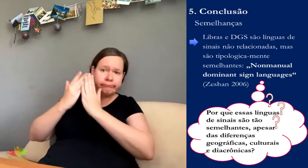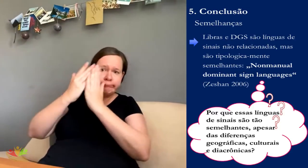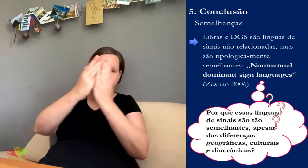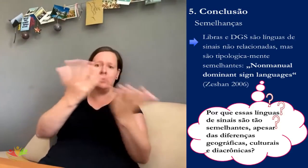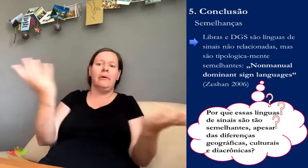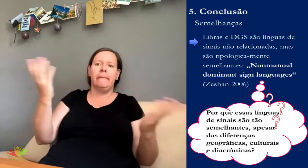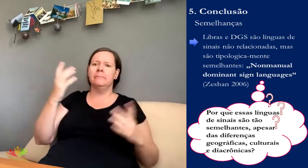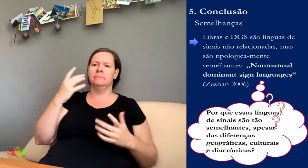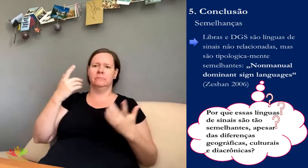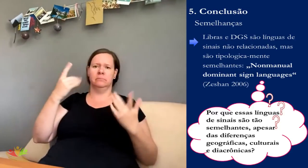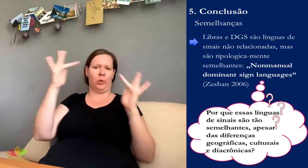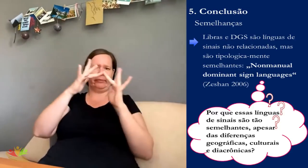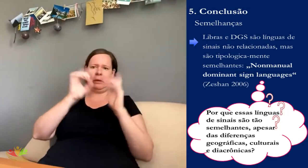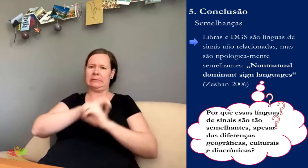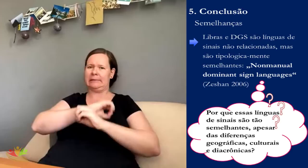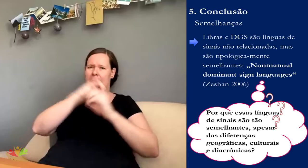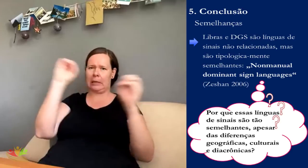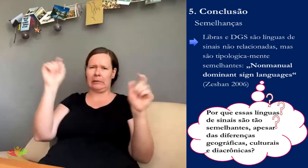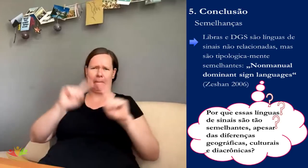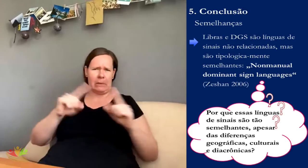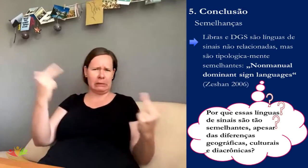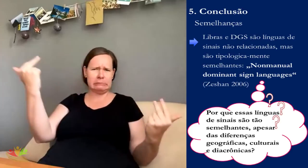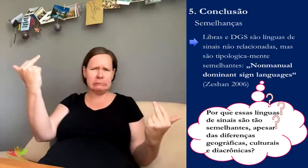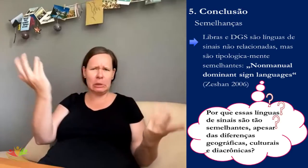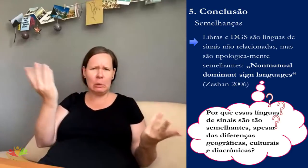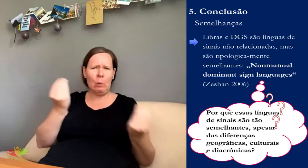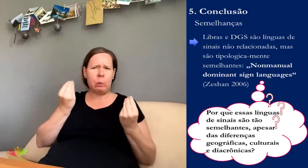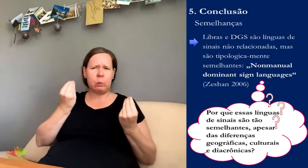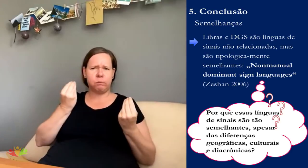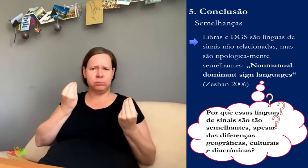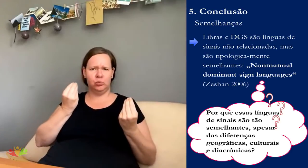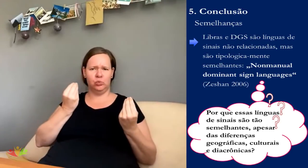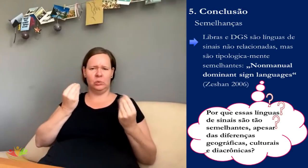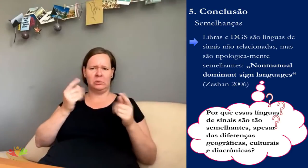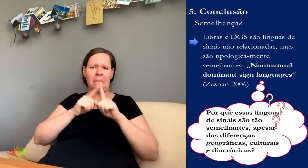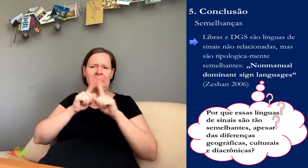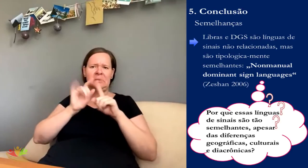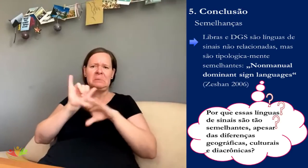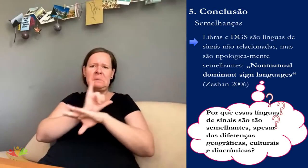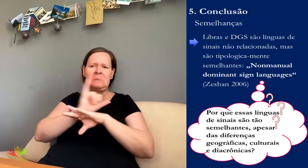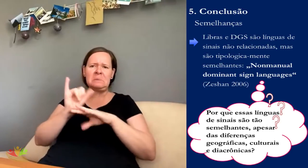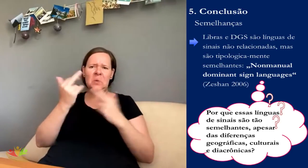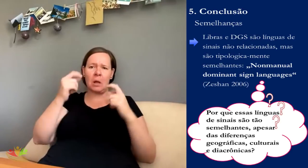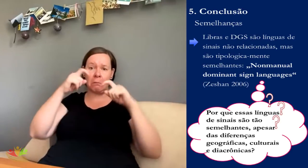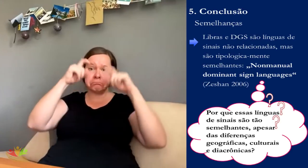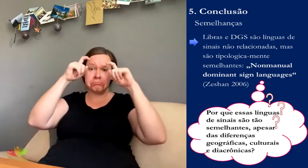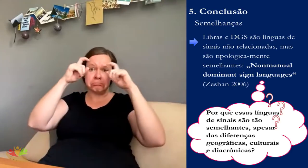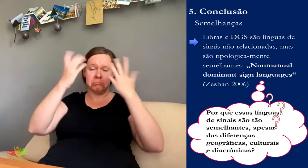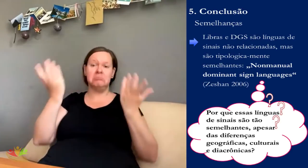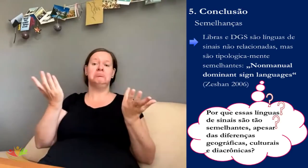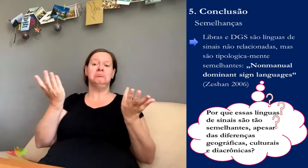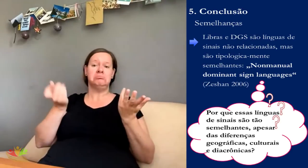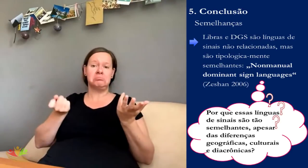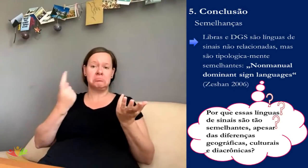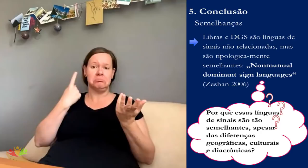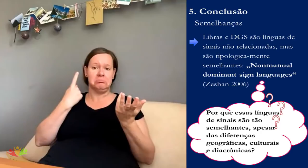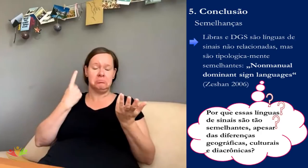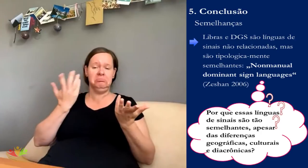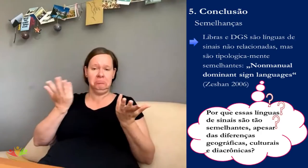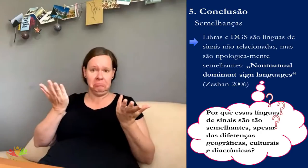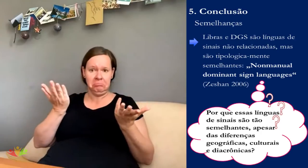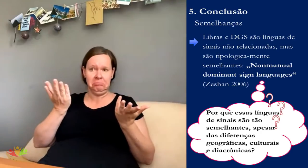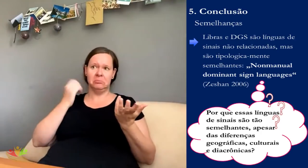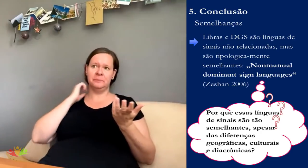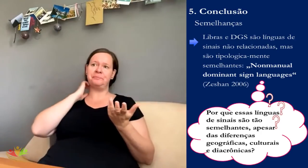históricos de influência, poderiam apresentar estratégias tão semelhantes e preferir marcas não